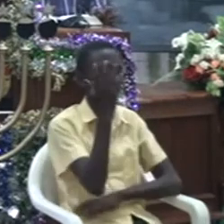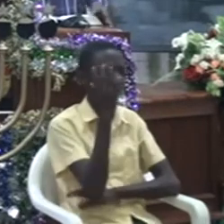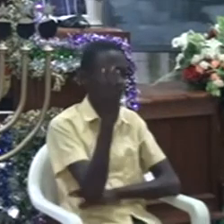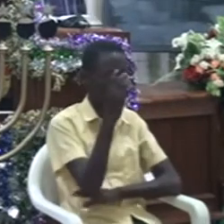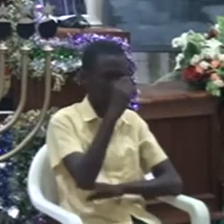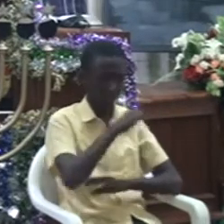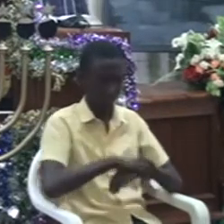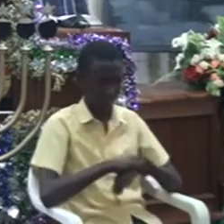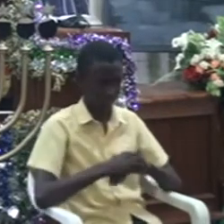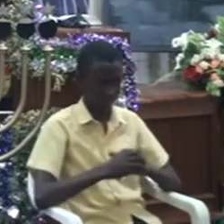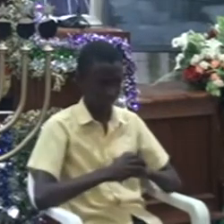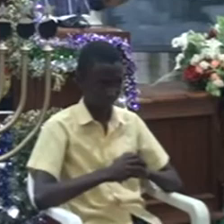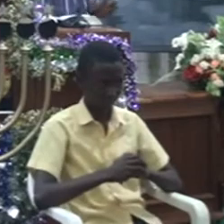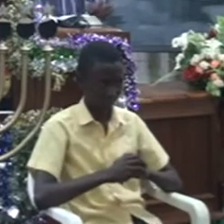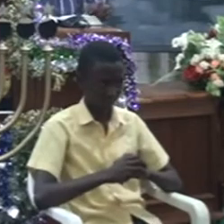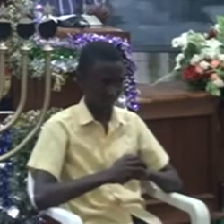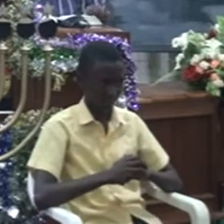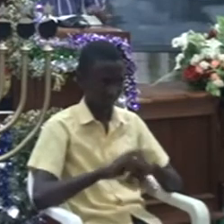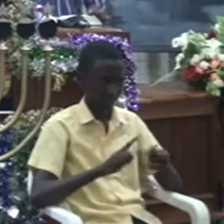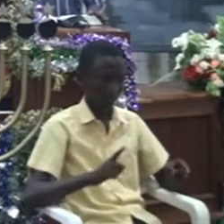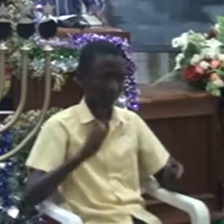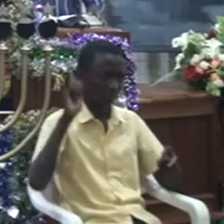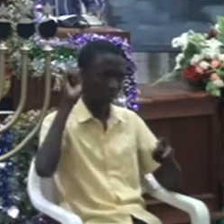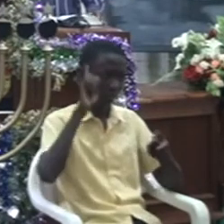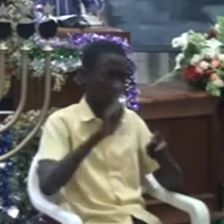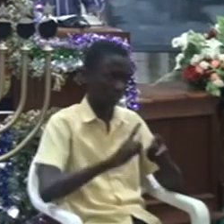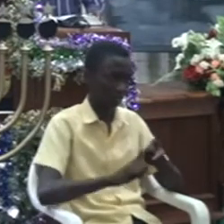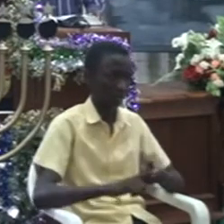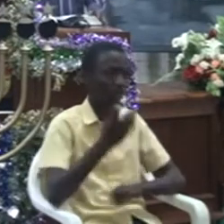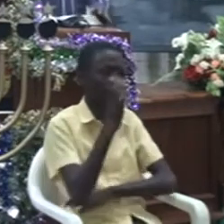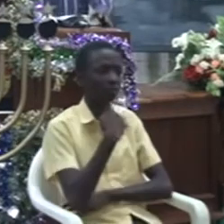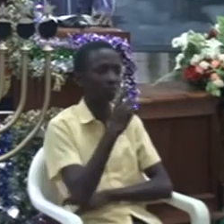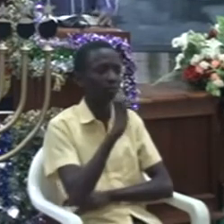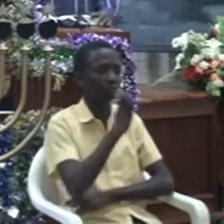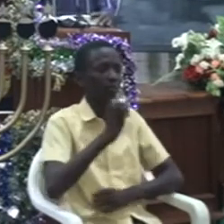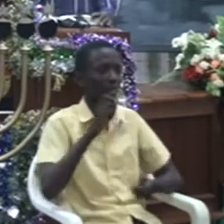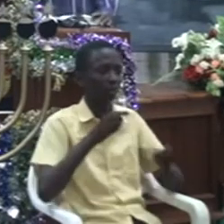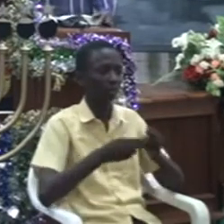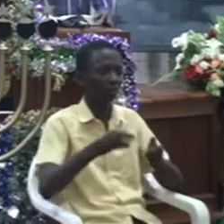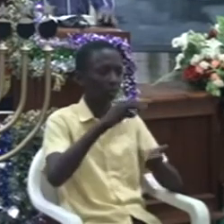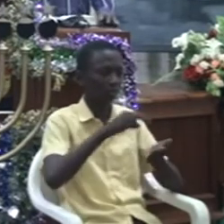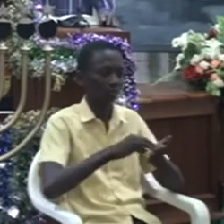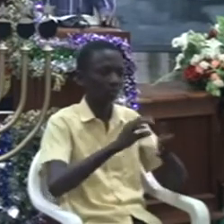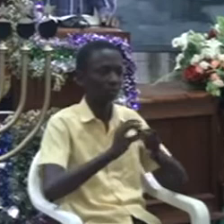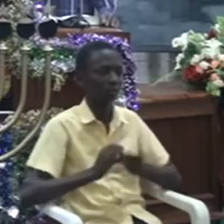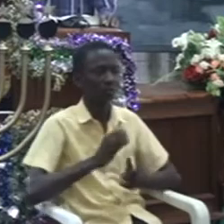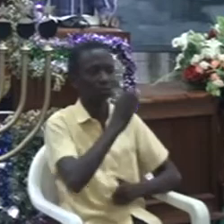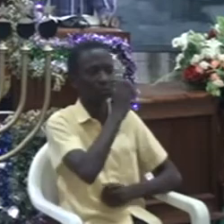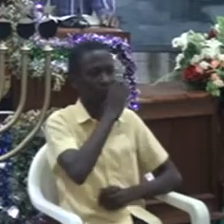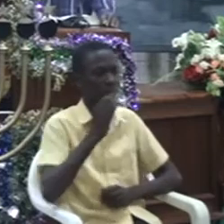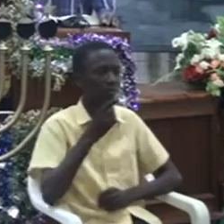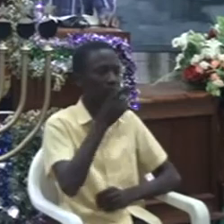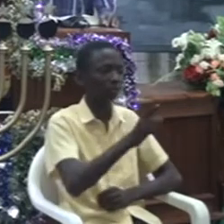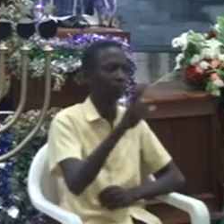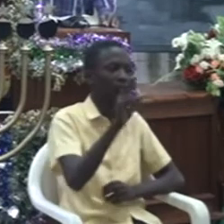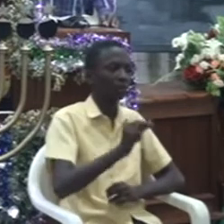Akaambiliwa utakula kwa miti yote. Mais quant à l'arbre qui est au milieu du jardin, tu n'en mangeras pas. Lakini kuhusu ile muti yenye